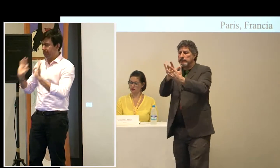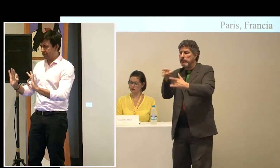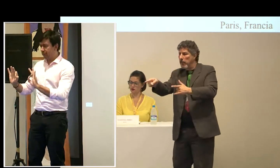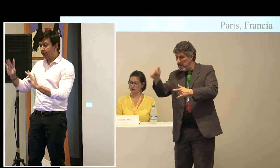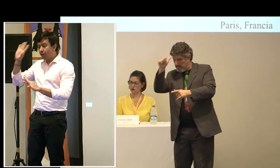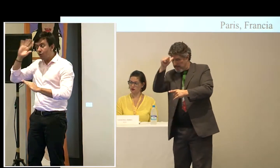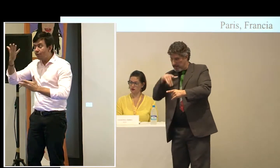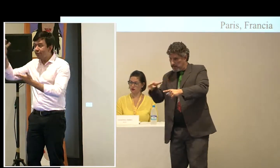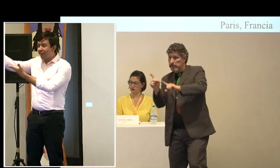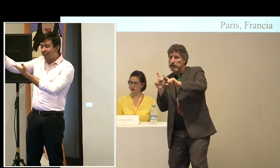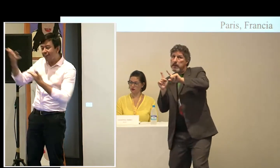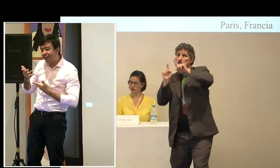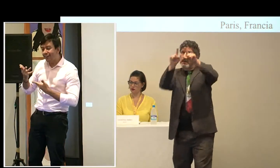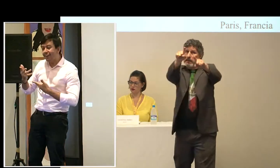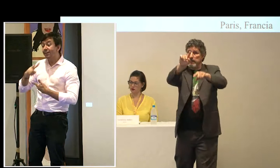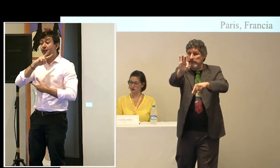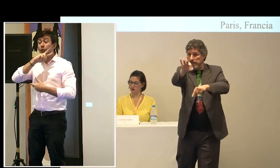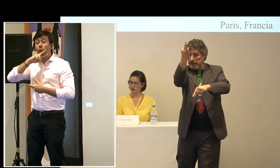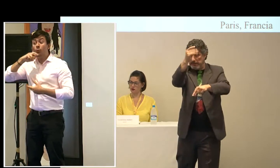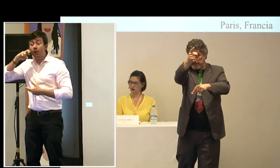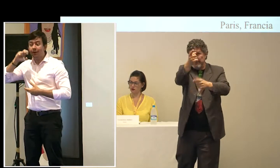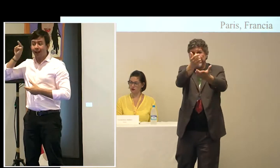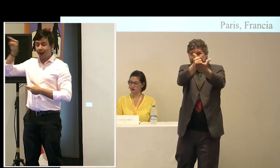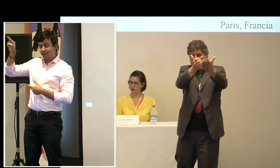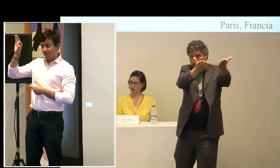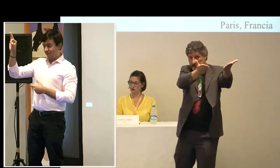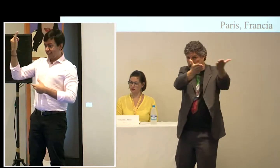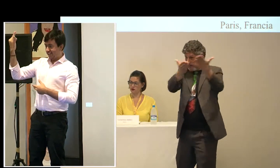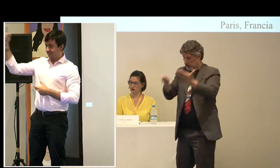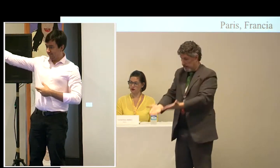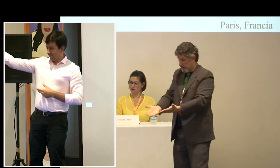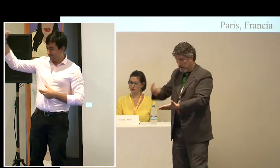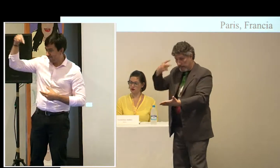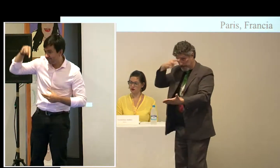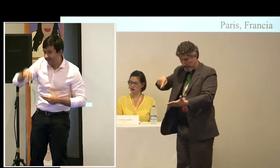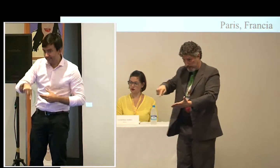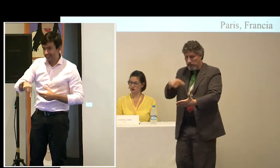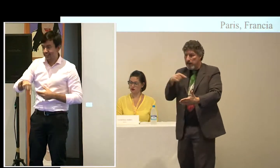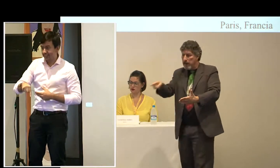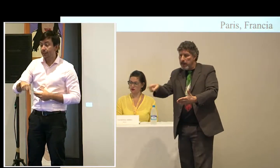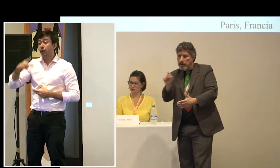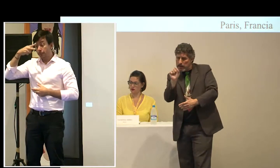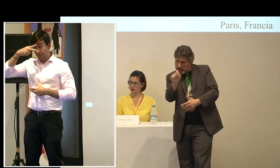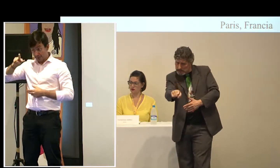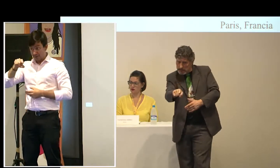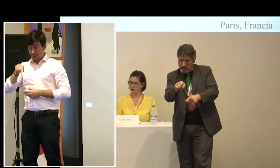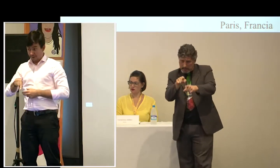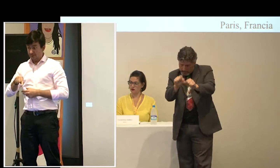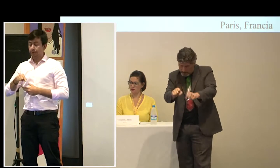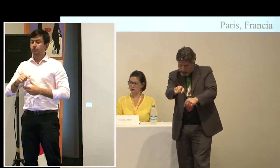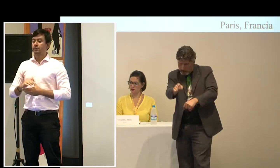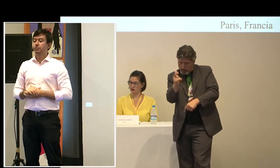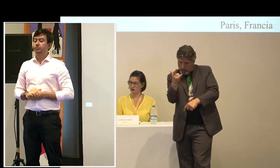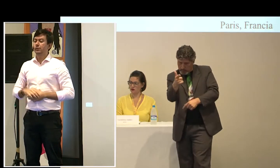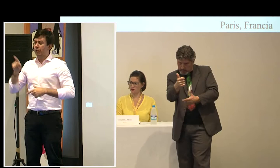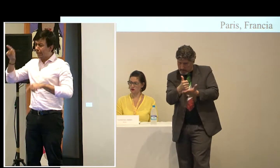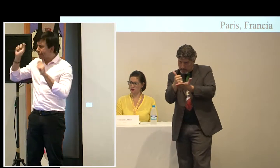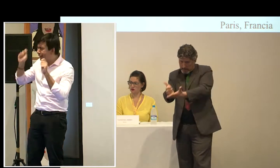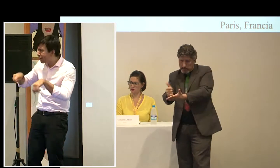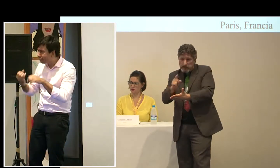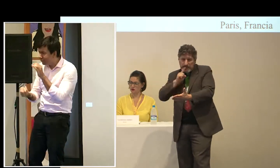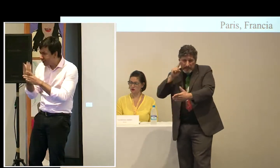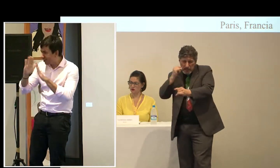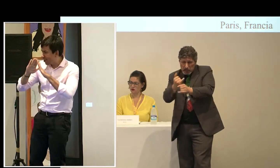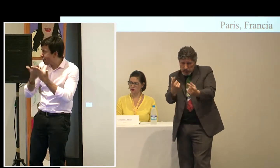Juárez, ele é de uma tribo indígena, ele faz parte de uma tradição indígena e ele quem convidou o E da França